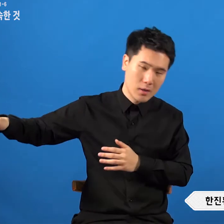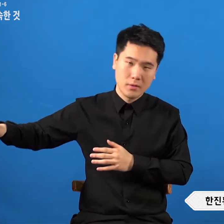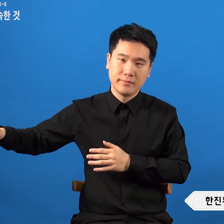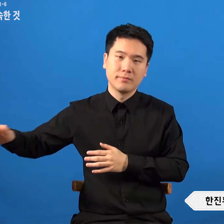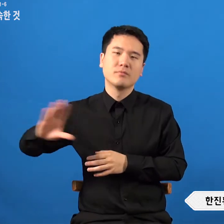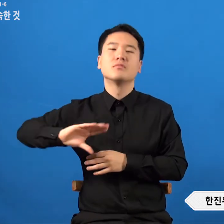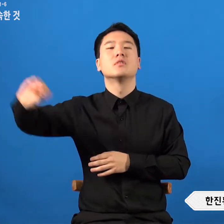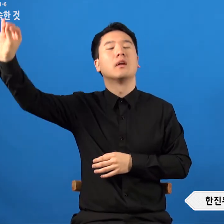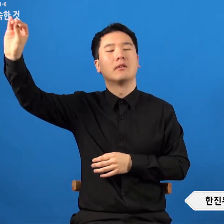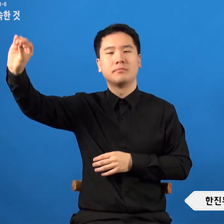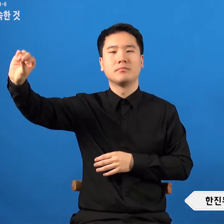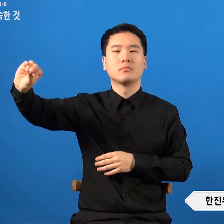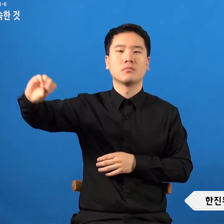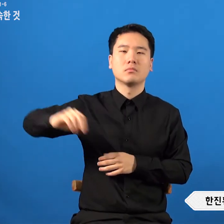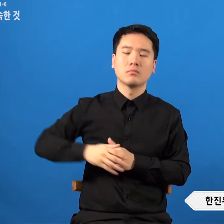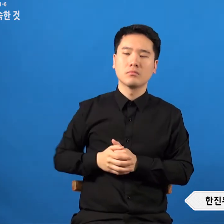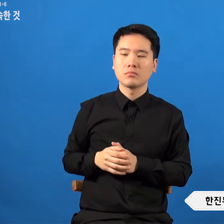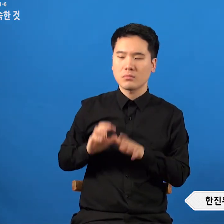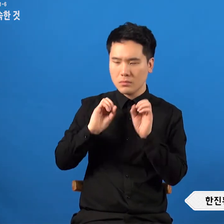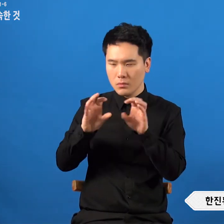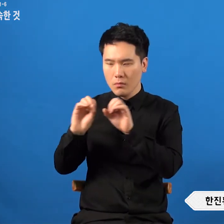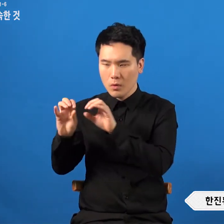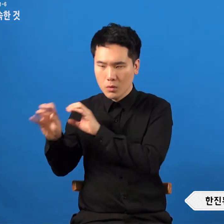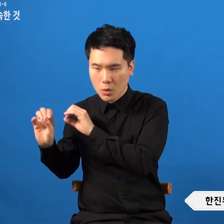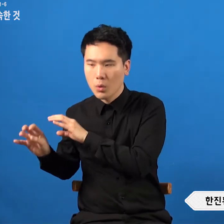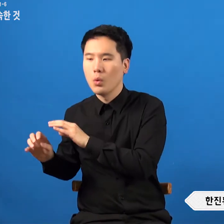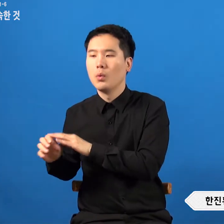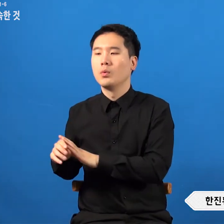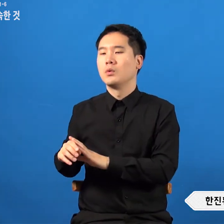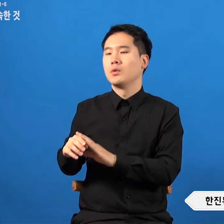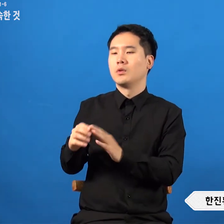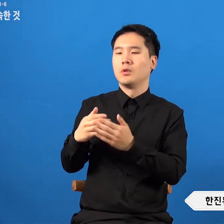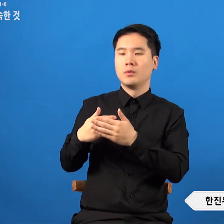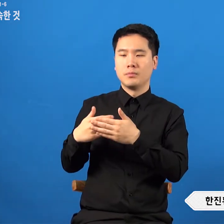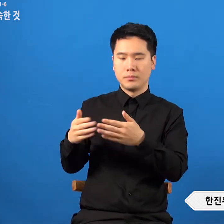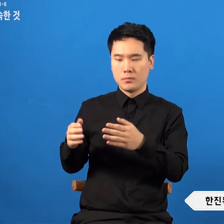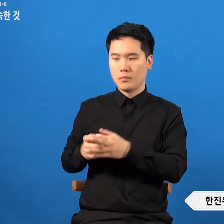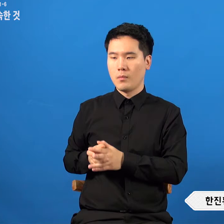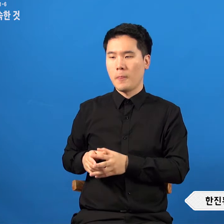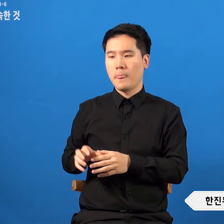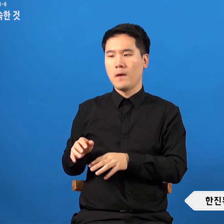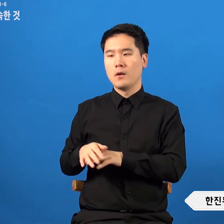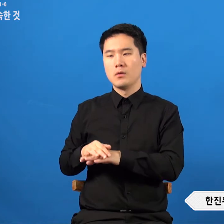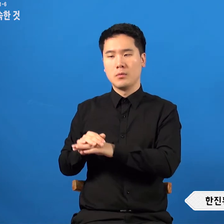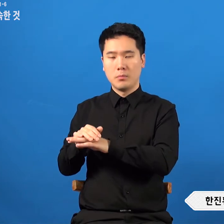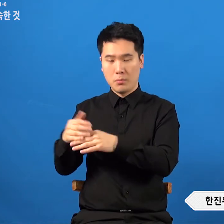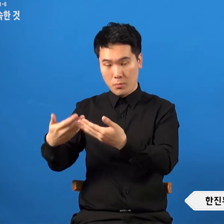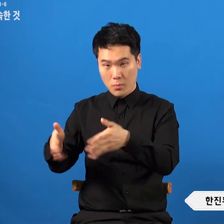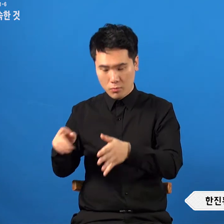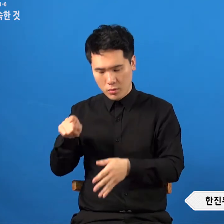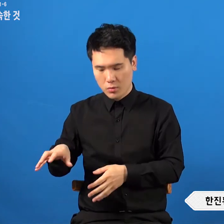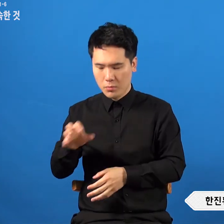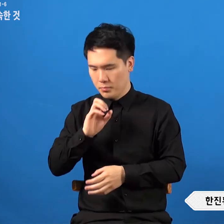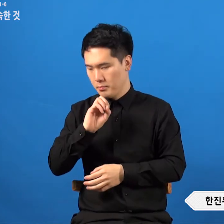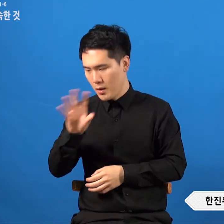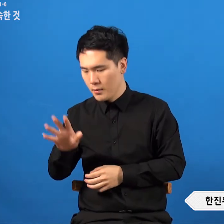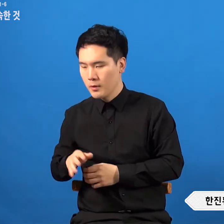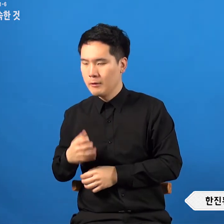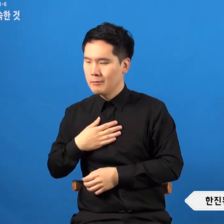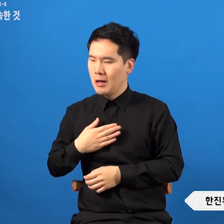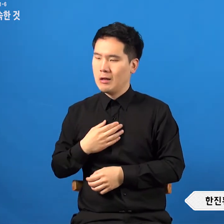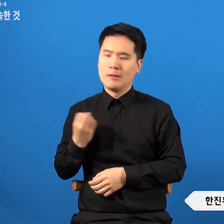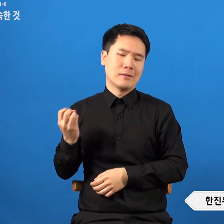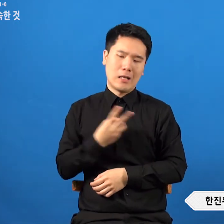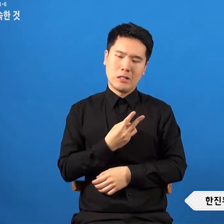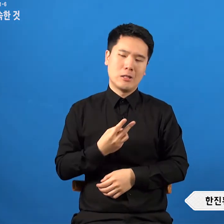돌아갔습니다. 본부에 가가지고 이렇게 말했습니다. 저는 고국 스웨덴으로 돌아가겠습니다. 저는 아내를